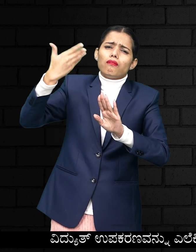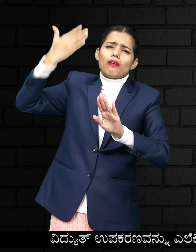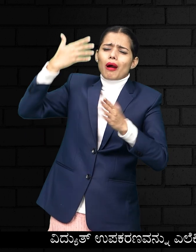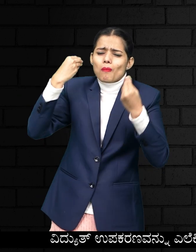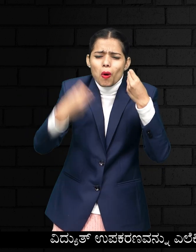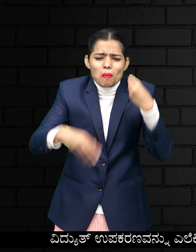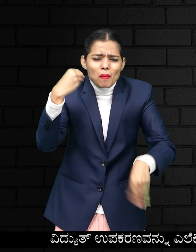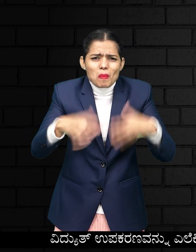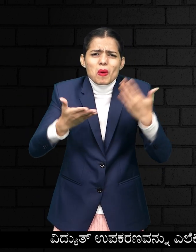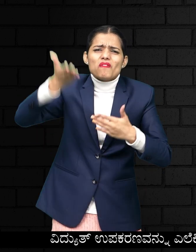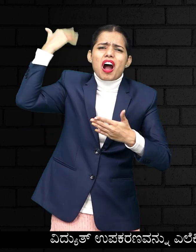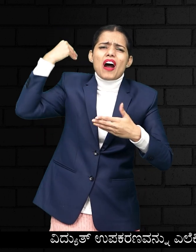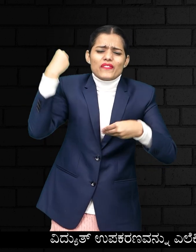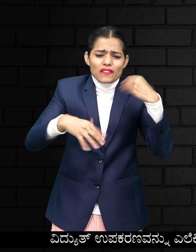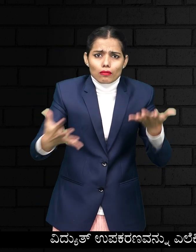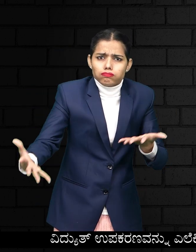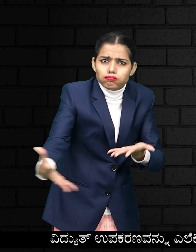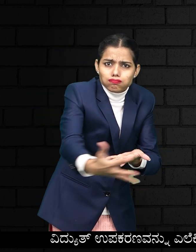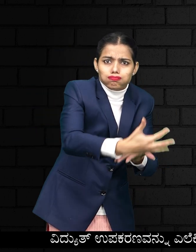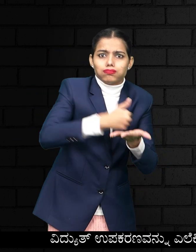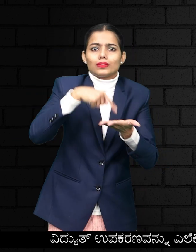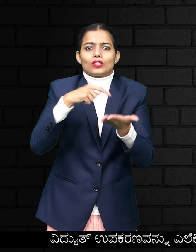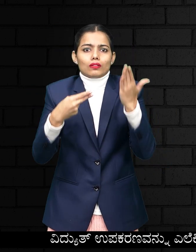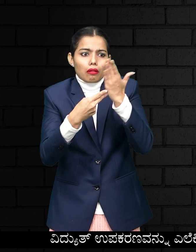ಬ್ಯಾಟರಿ ಮೂಲಕಕ್ಕೆ ಸಂಪರ್ಕಿಸುತ್ತದೆ.